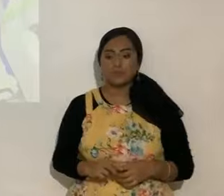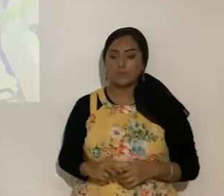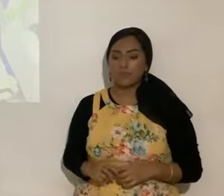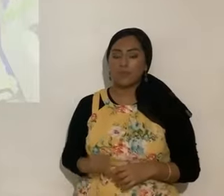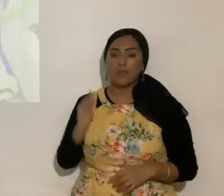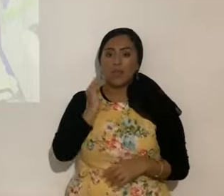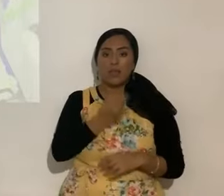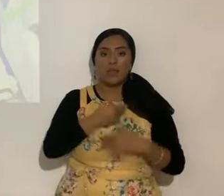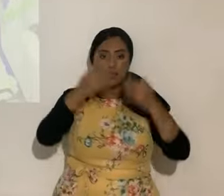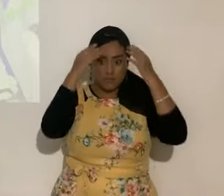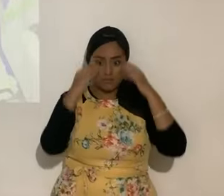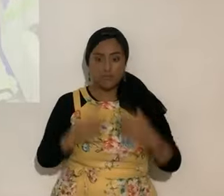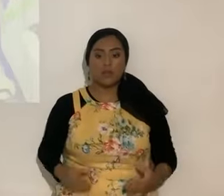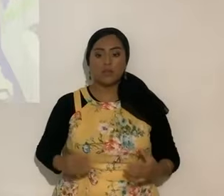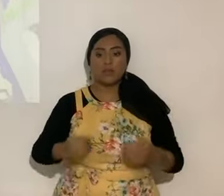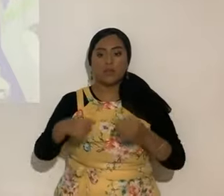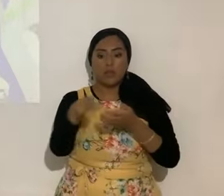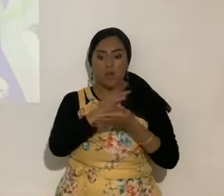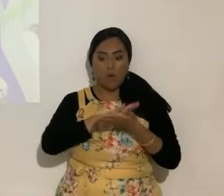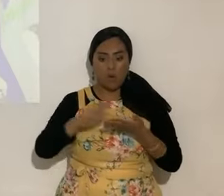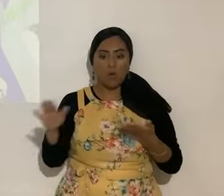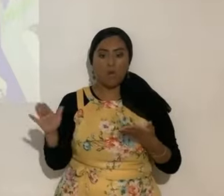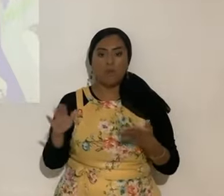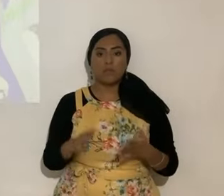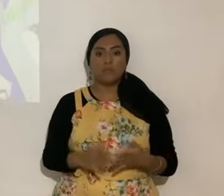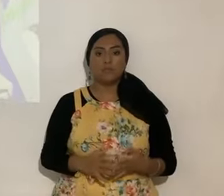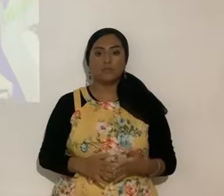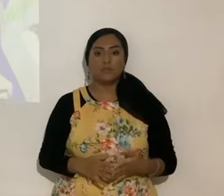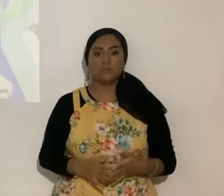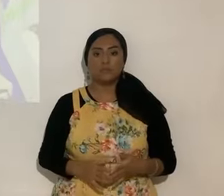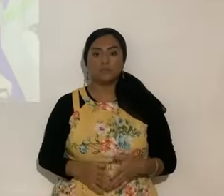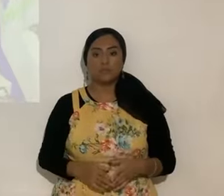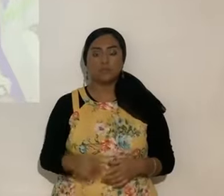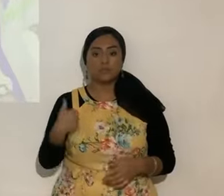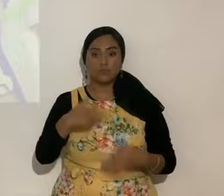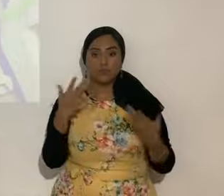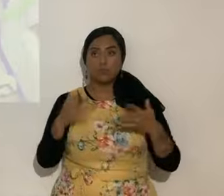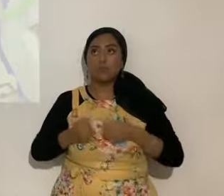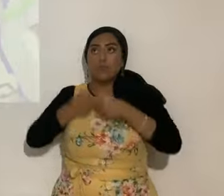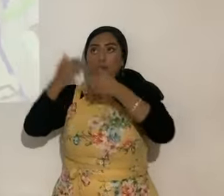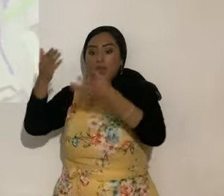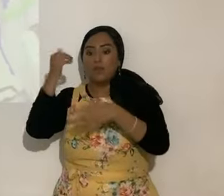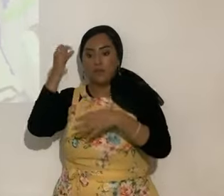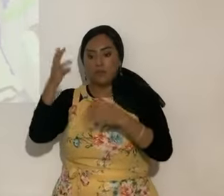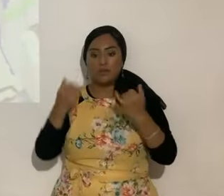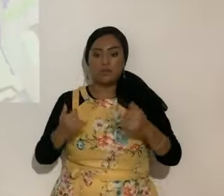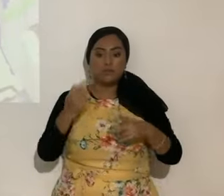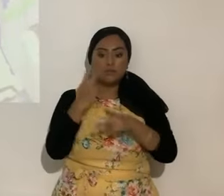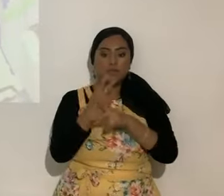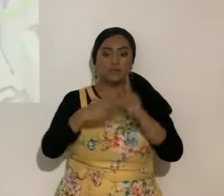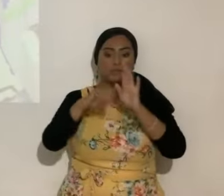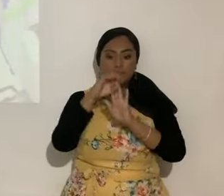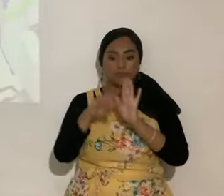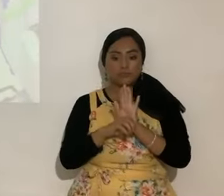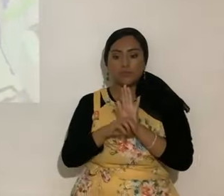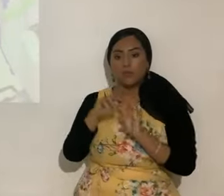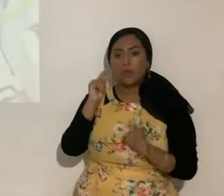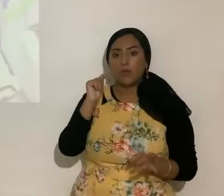entonces, nuestros cuerpos, son santos, para los que ya nos entregamos a Yahshu, y guardamos los mandamientos, de la bendita Torah,